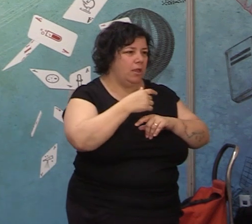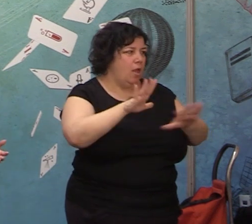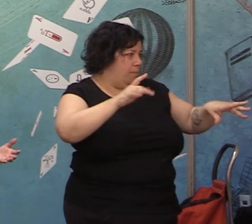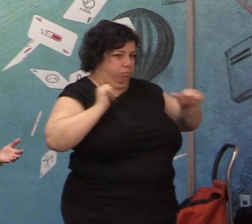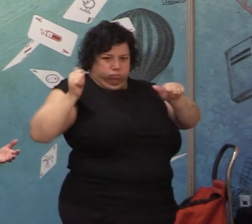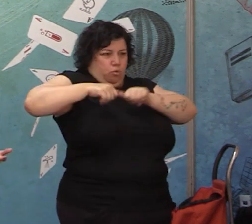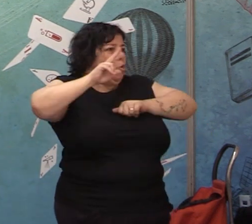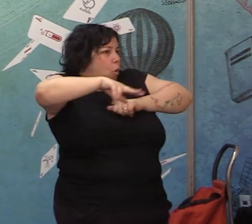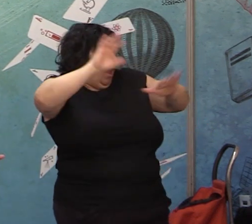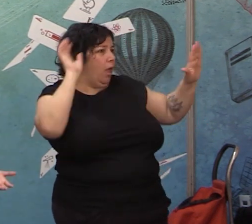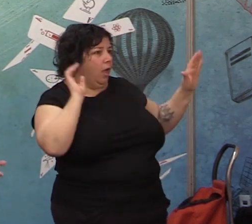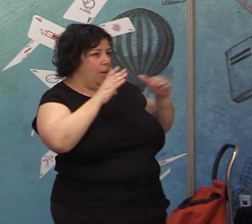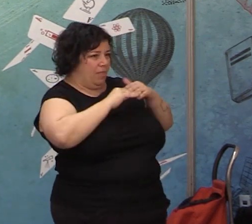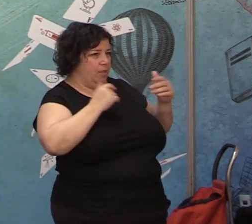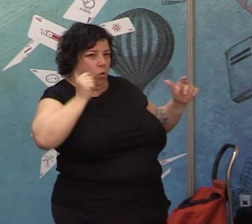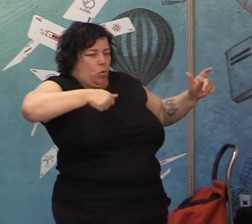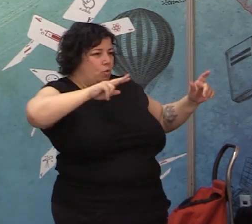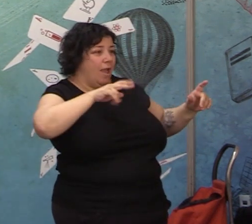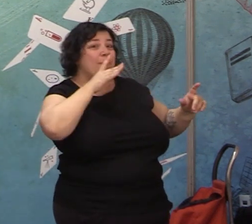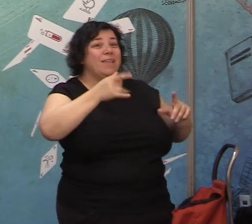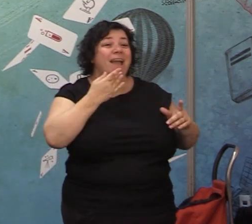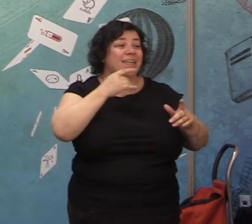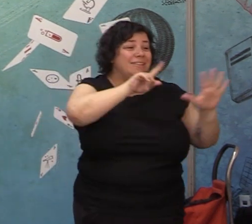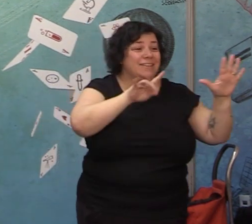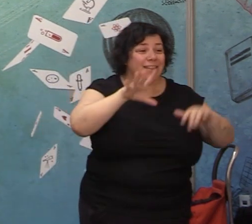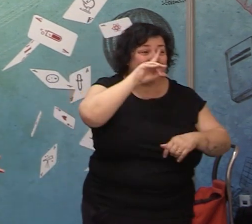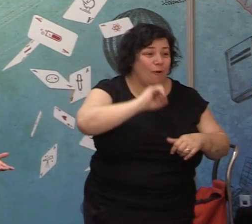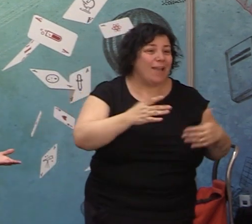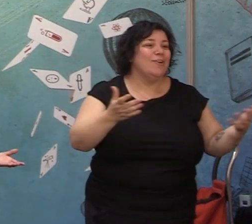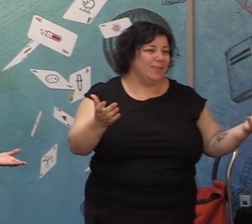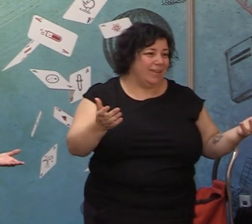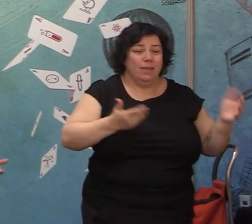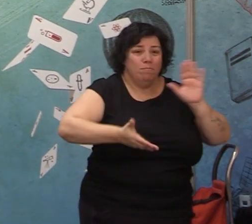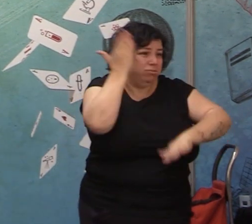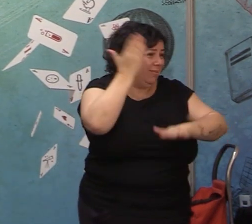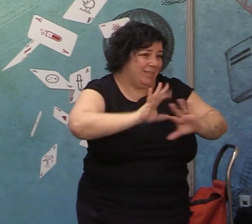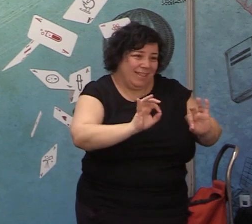nunca he tenido el colesterol alto, y yo ya, pero ahora tiene 65 años y ya pues está subido.